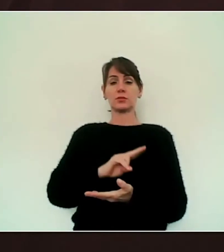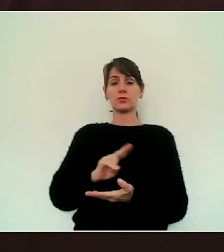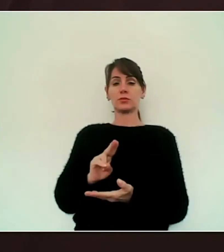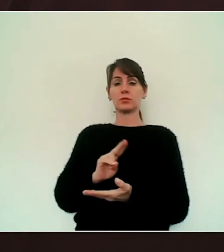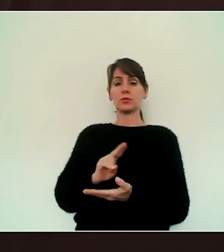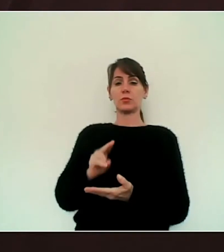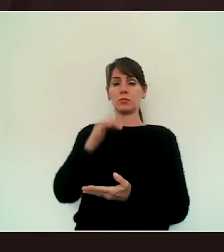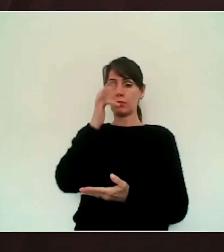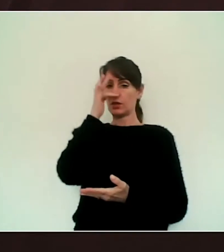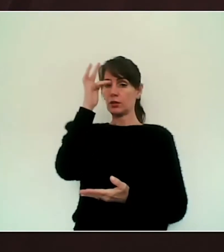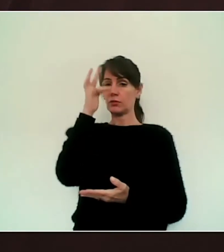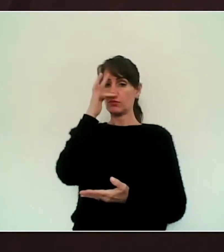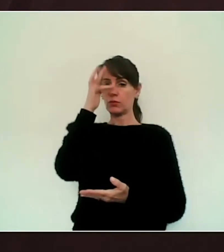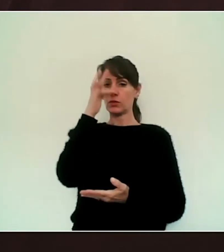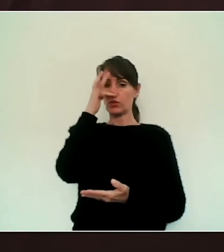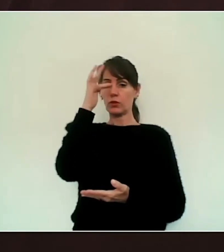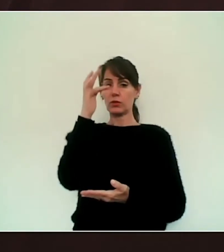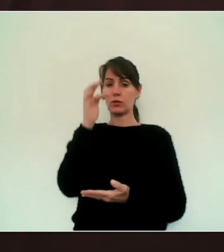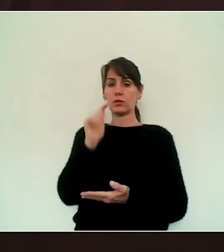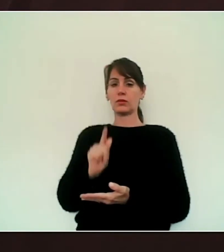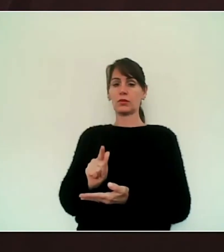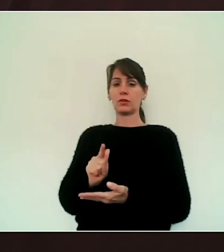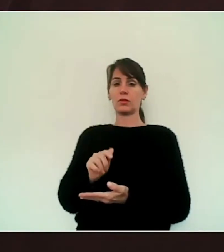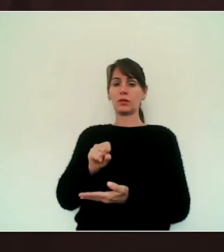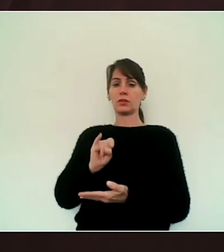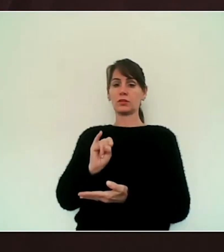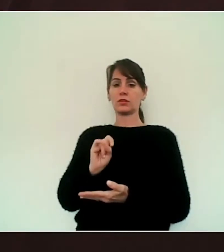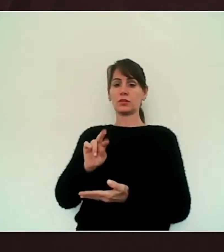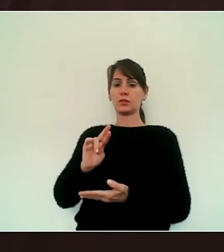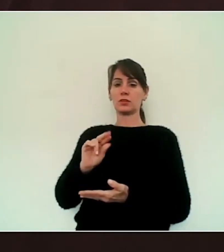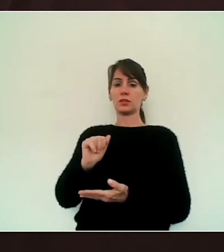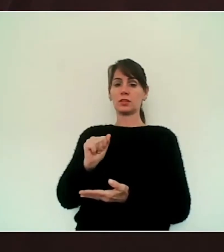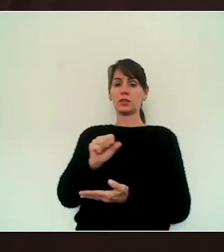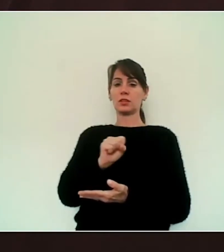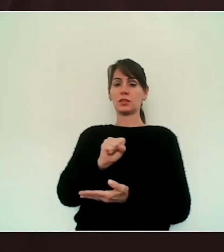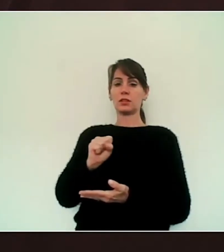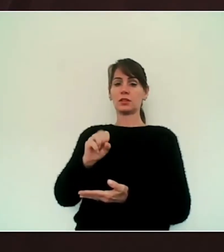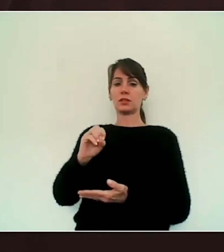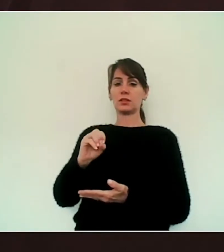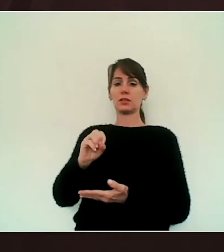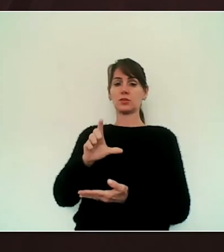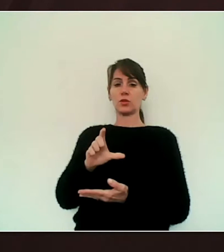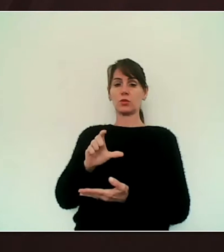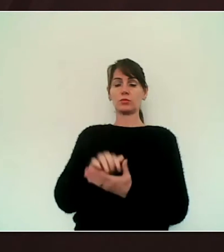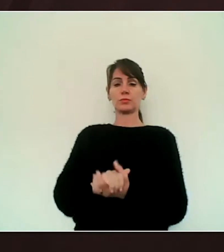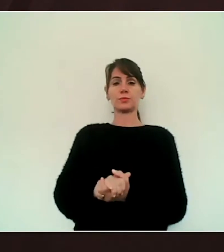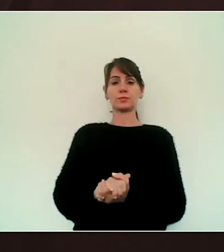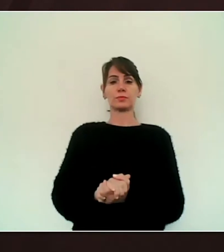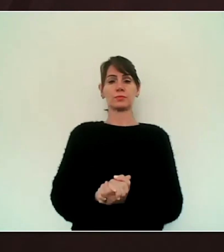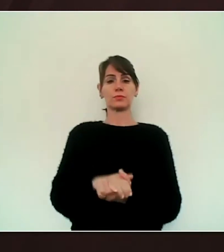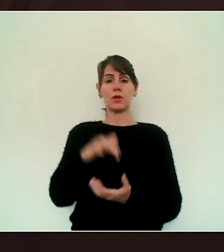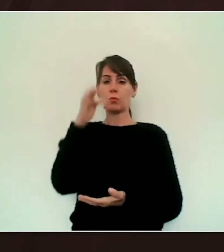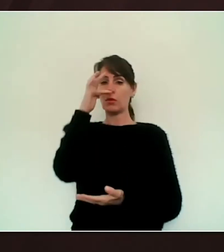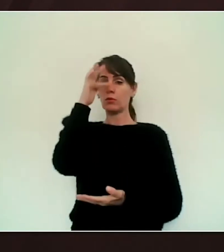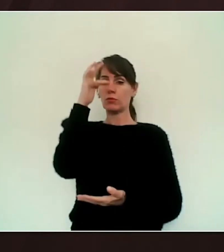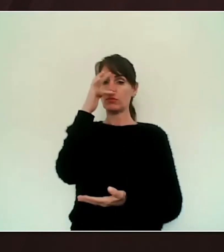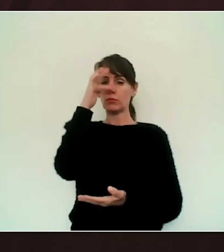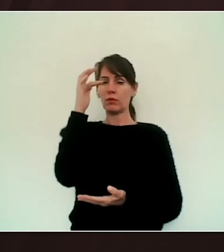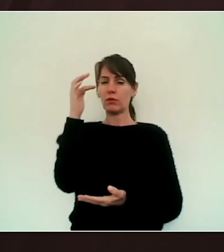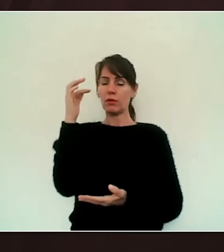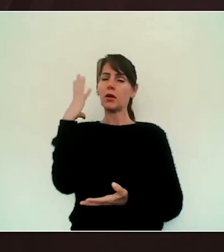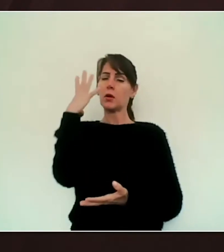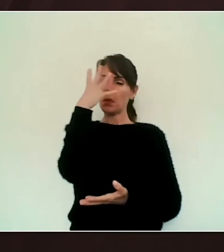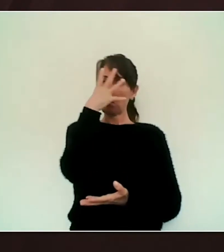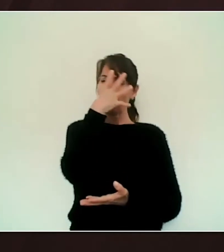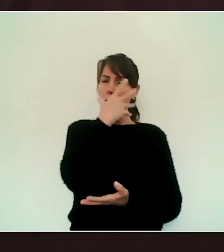Girassol e várias pessoas estão parando o carro lá, tirando foto. E realmente a plantação de girassol é uma beleza, para tirar foto, então